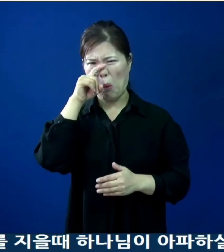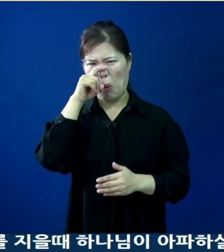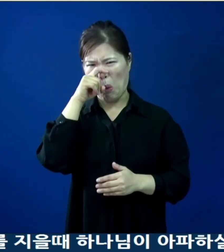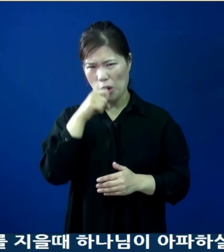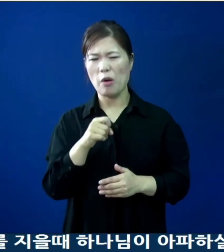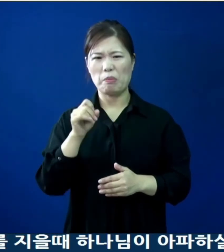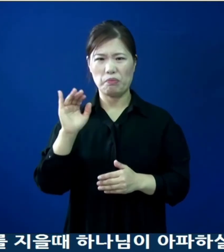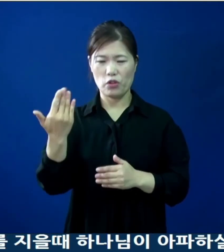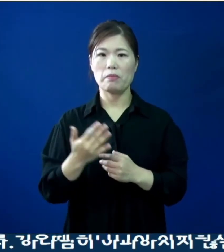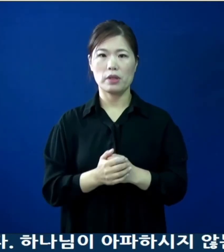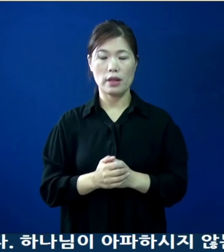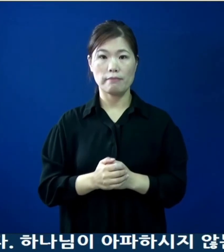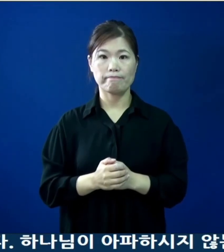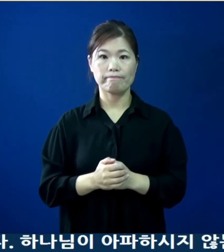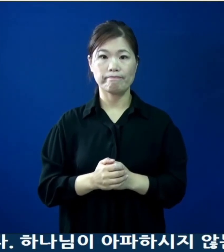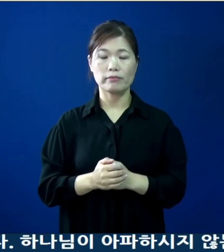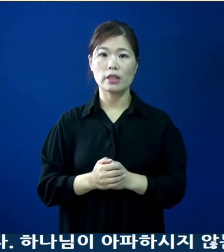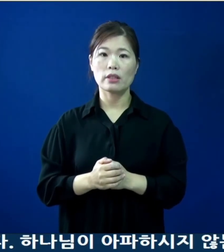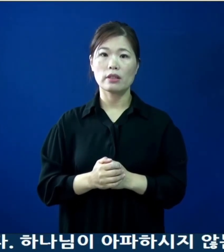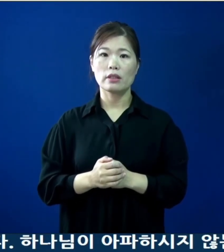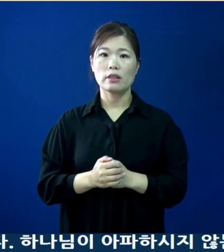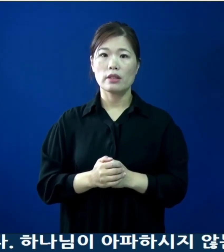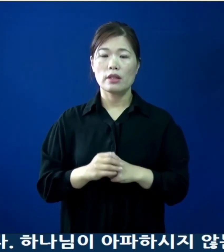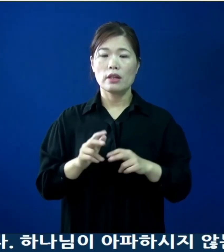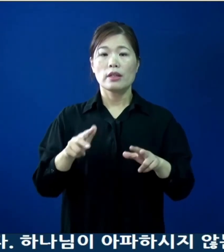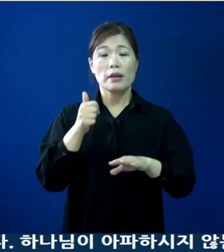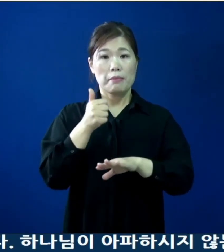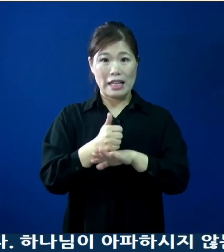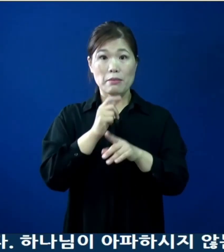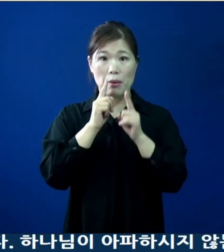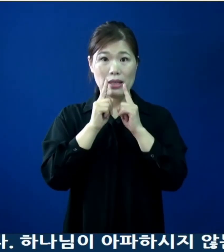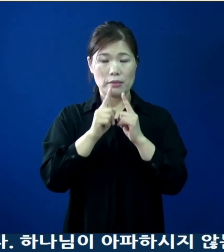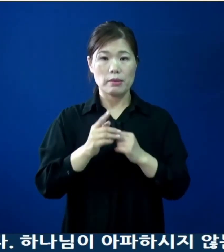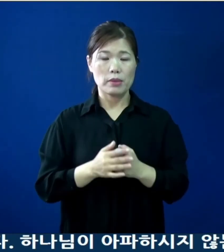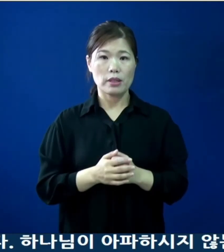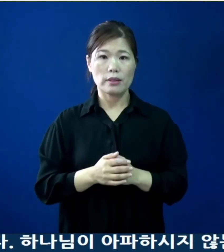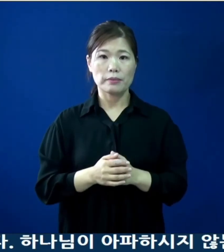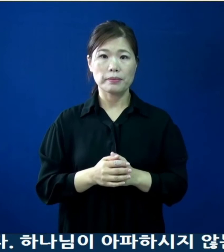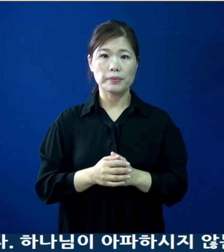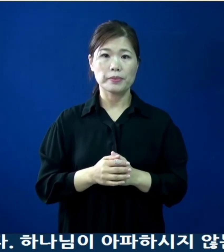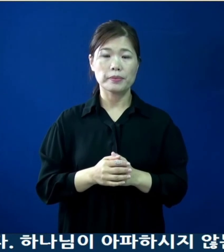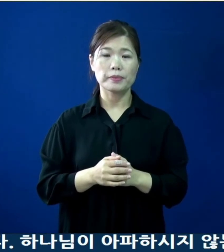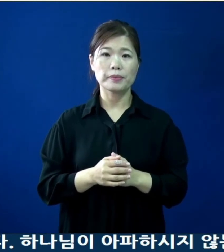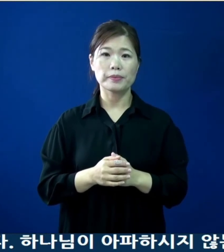이제 마지막 말씀을 나눕니다.